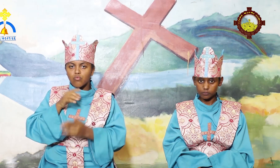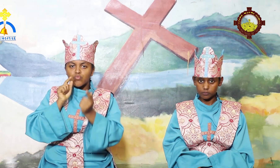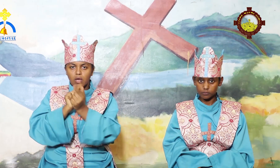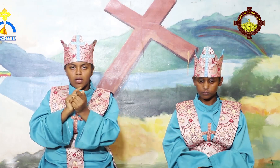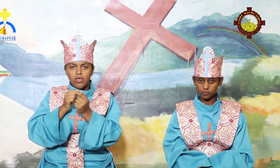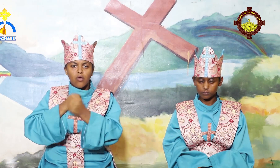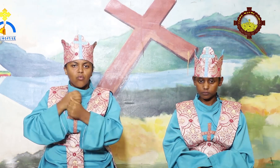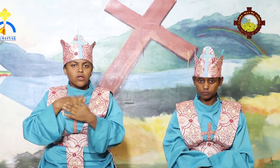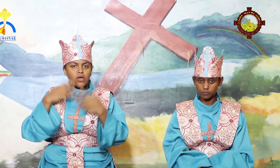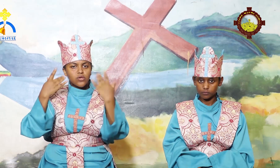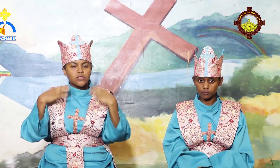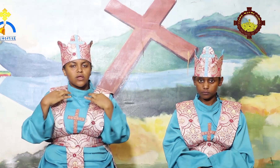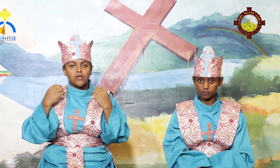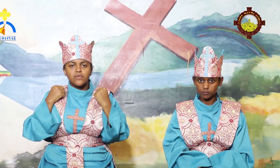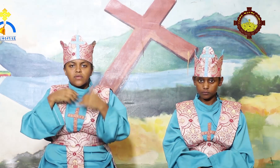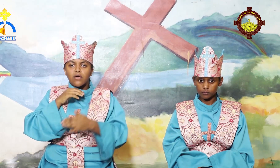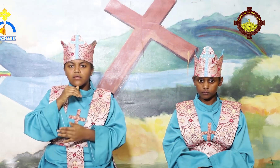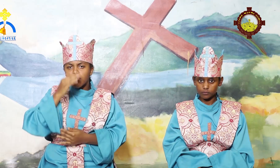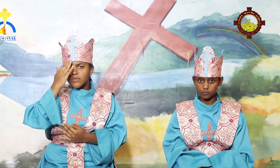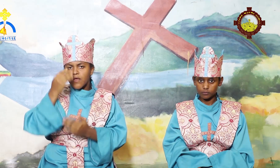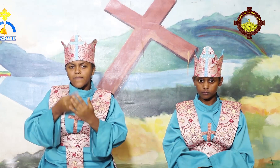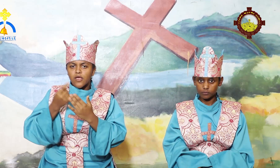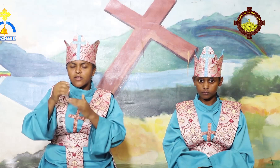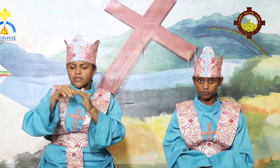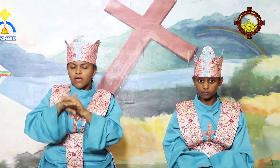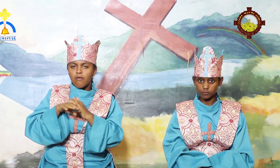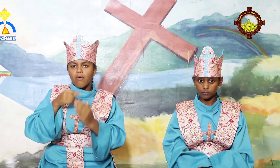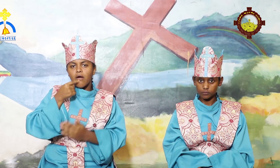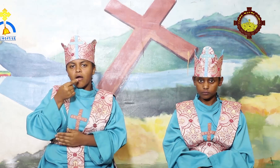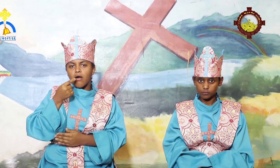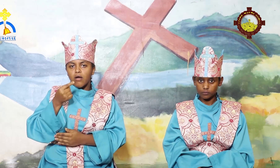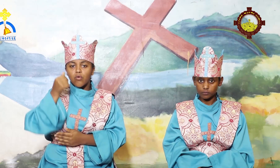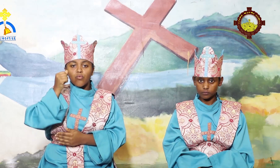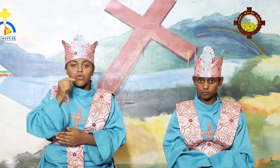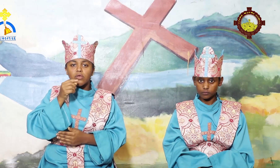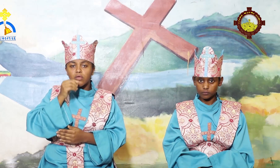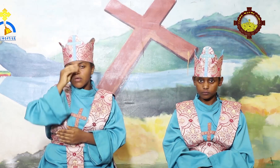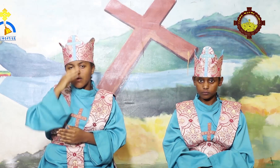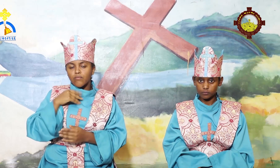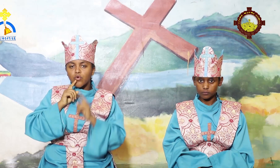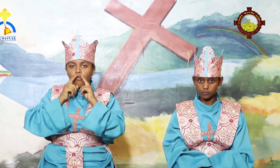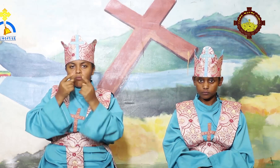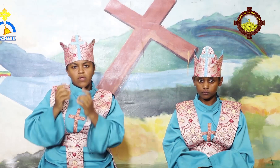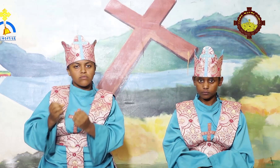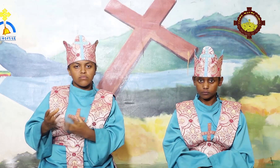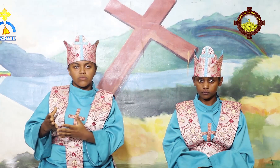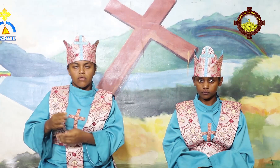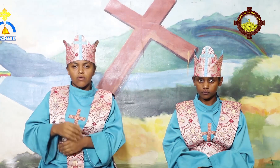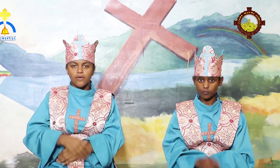ወዳጄ የሰርግ ልብስ ሳትለብስ ለምን ከዚህ ገባህ? አለው። ያም ሰው ምላሽ አጣ።